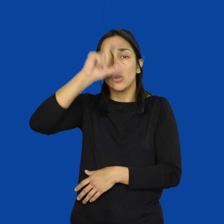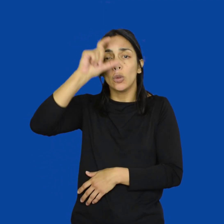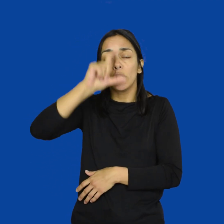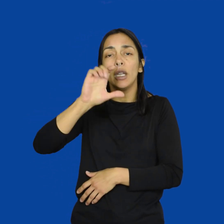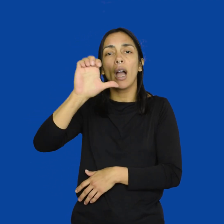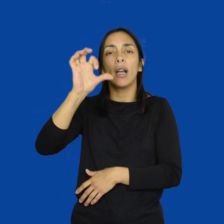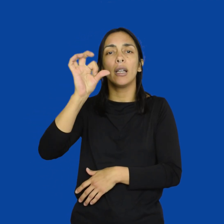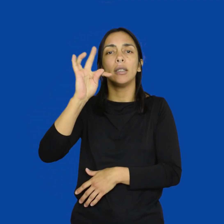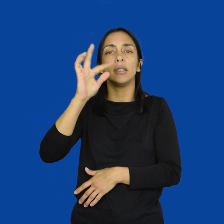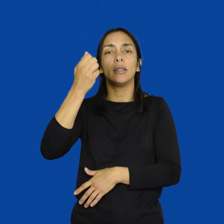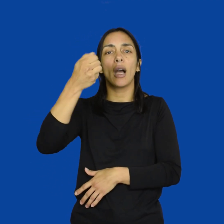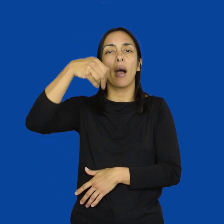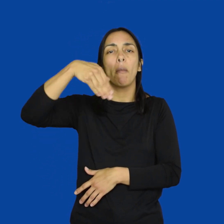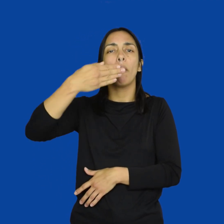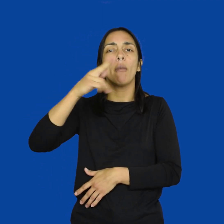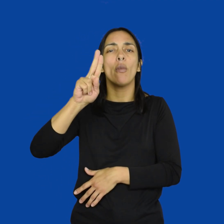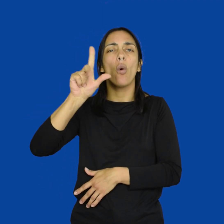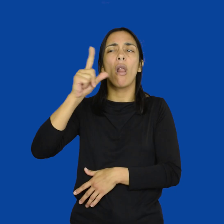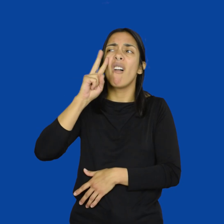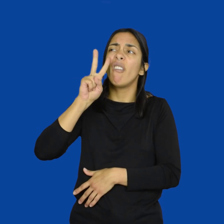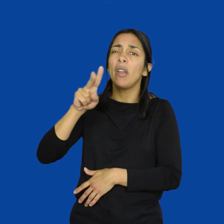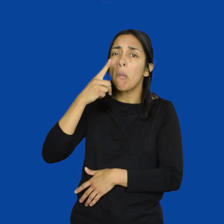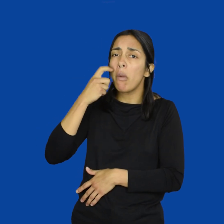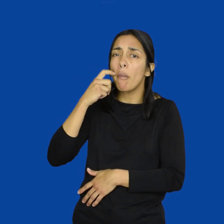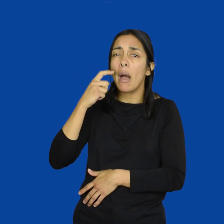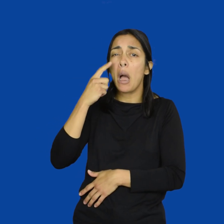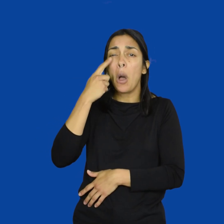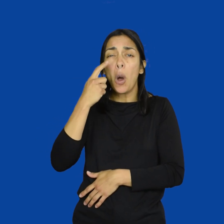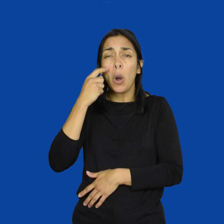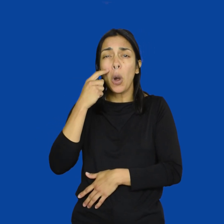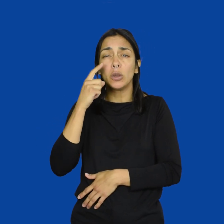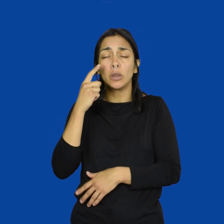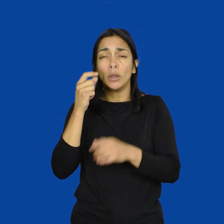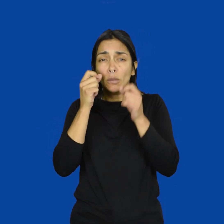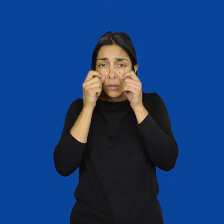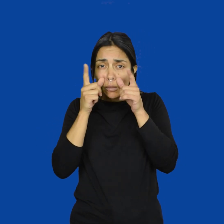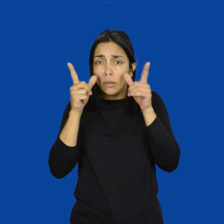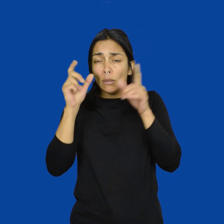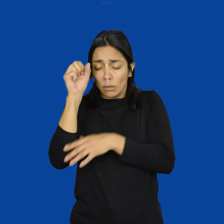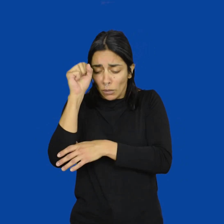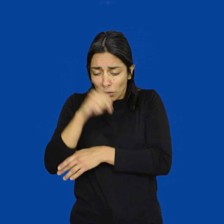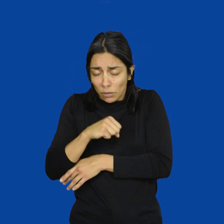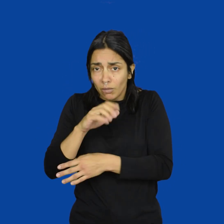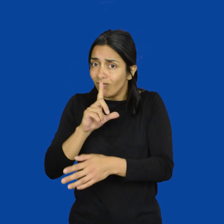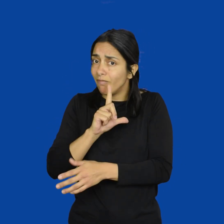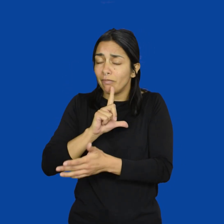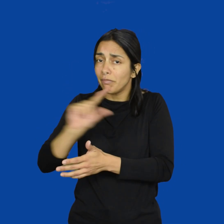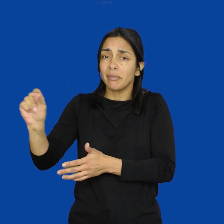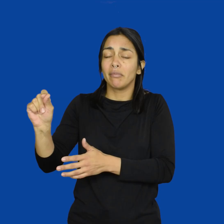televisión, y mostraban Estambul y lo vi que se le llenaron los ojos de lágrimas, agachó la cabeza y se fue a